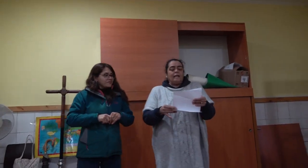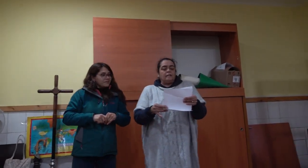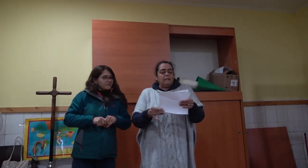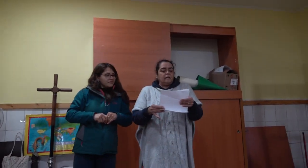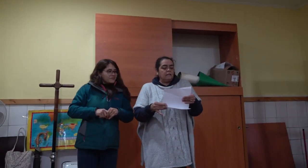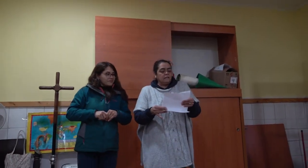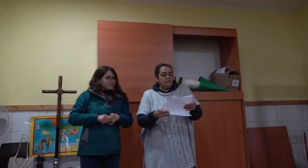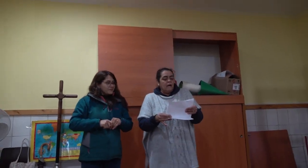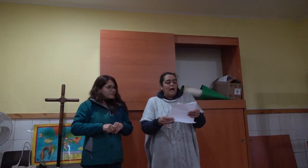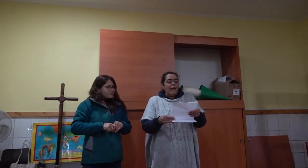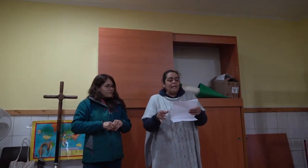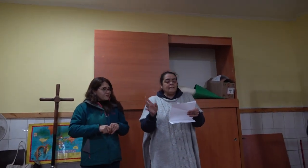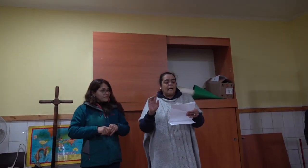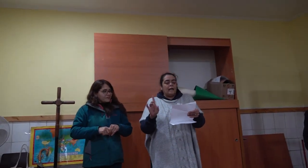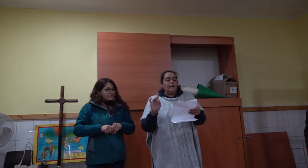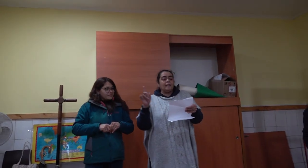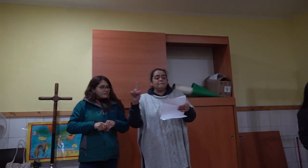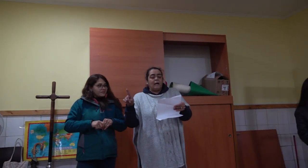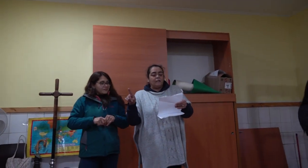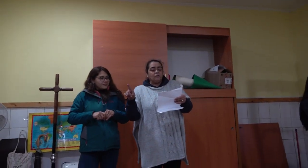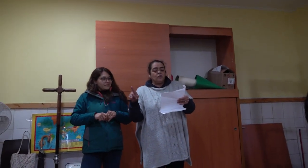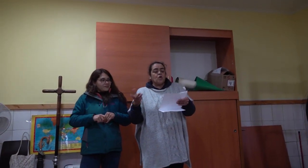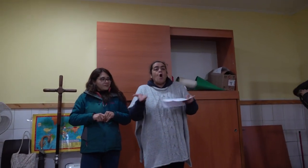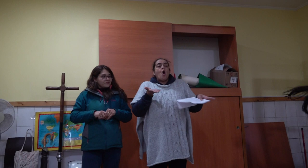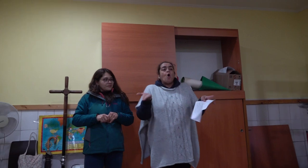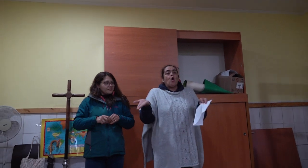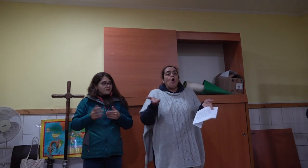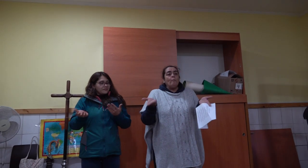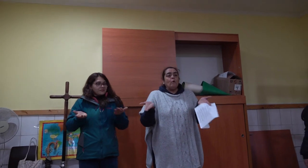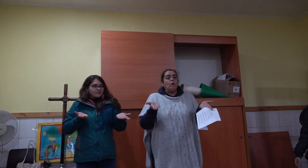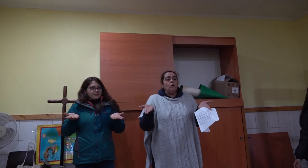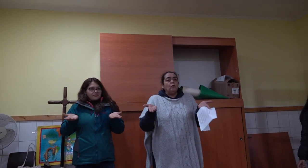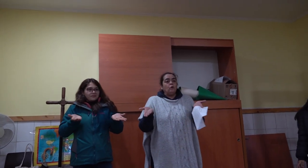Dale la... Alza las manos